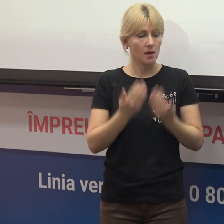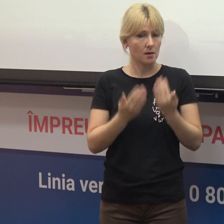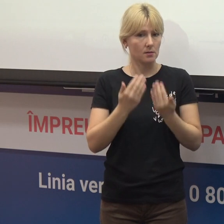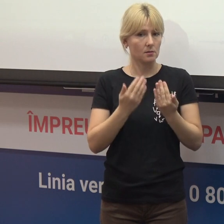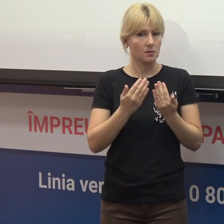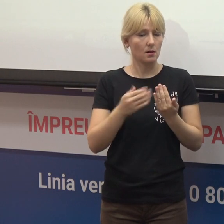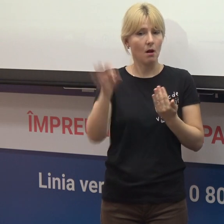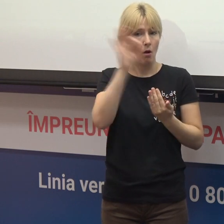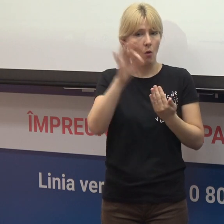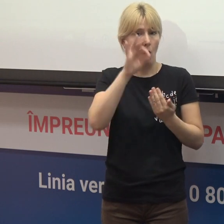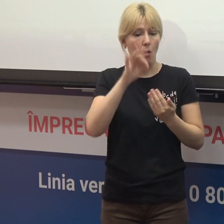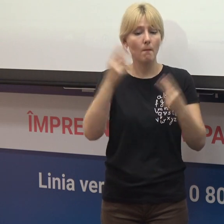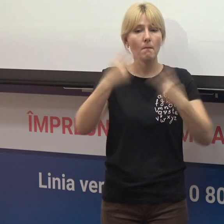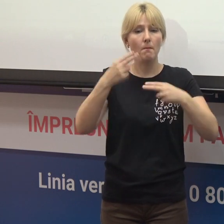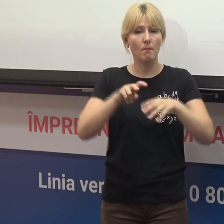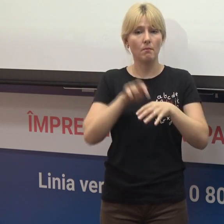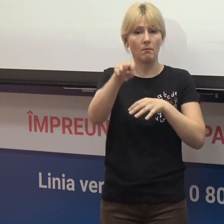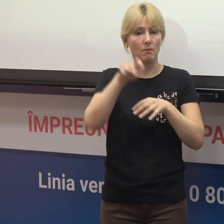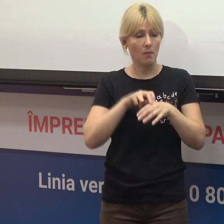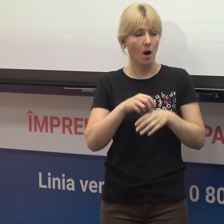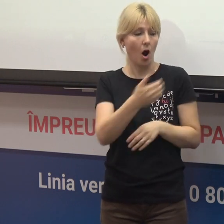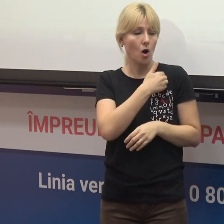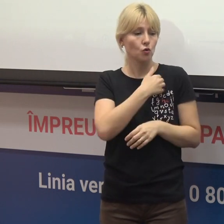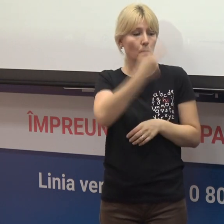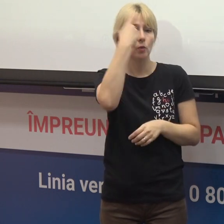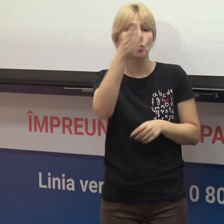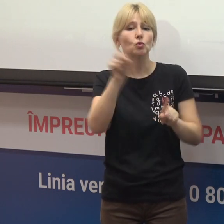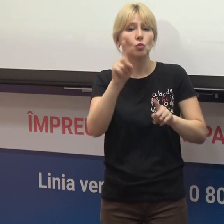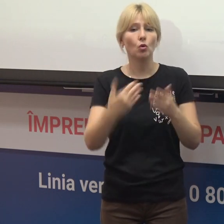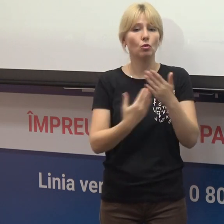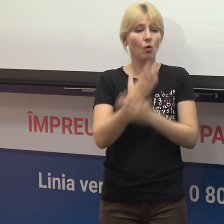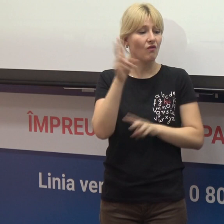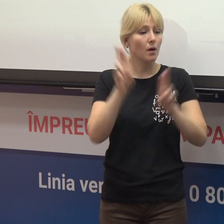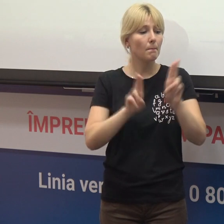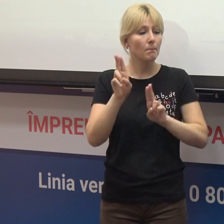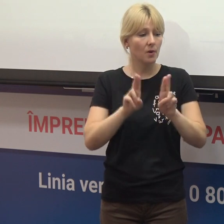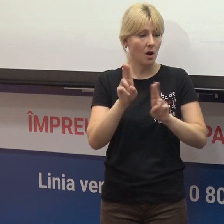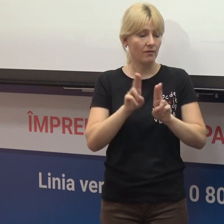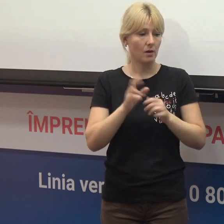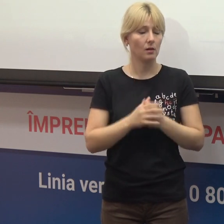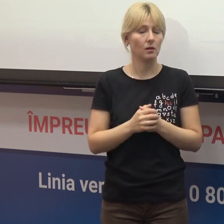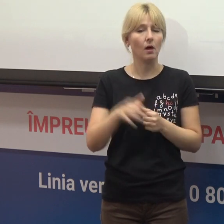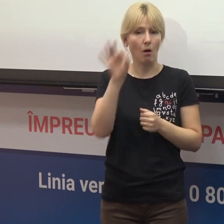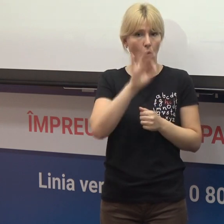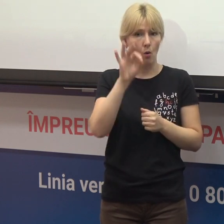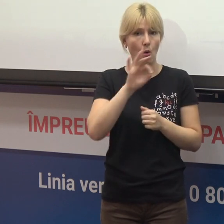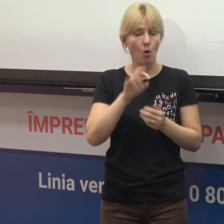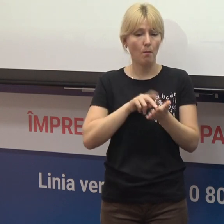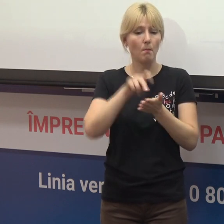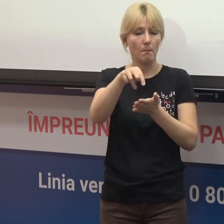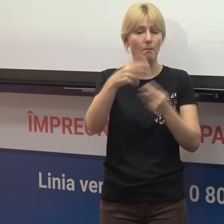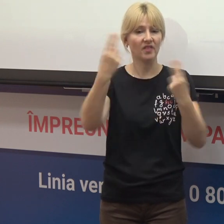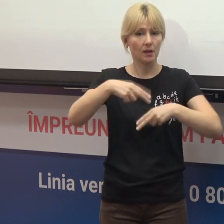trecerea frontierei de stat, atunci știm să menționez că noile reguli privind trecerea frontierei de stat